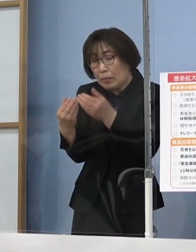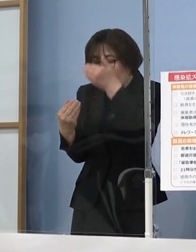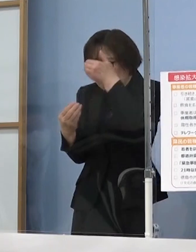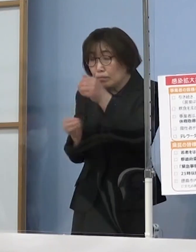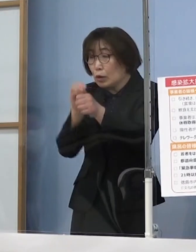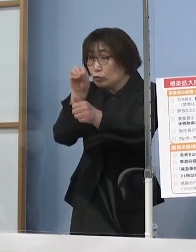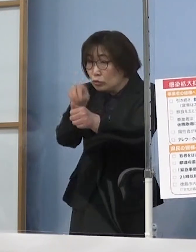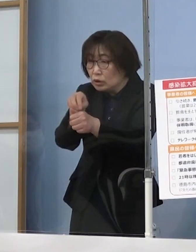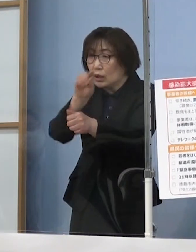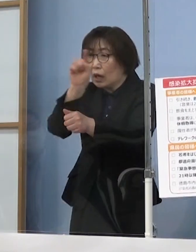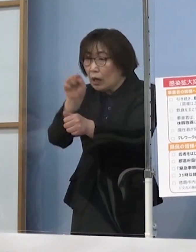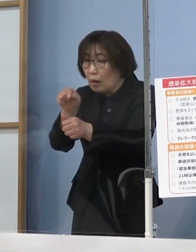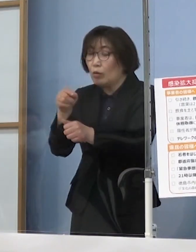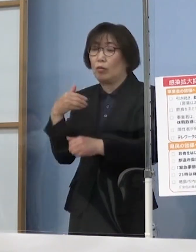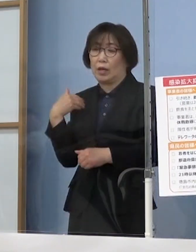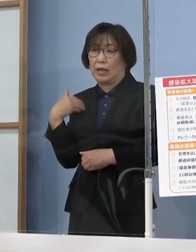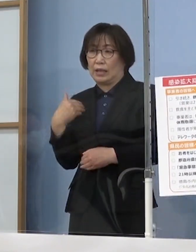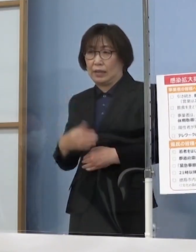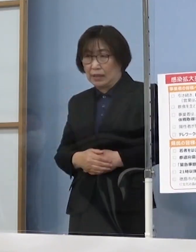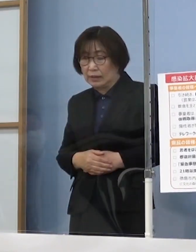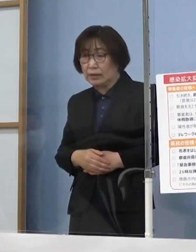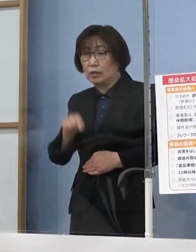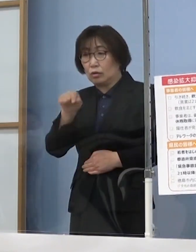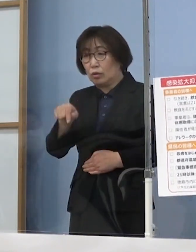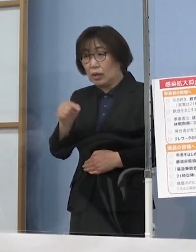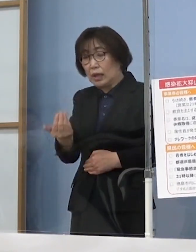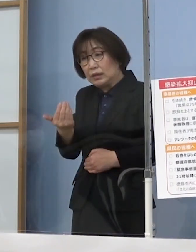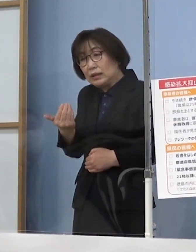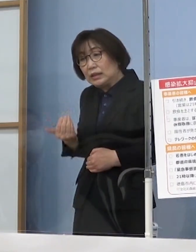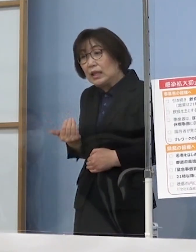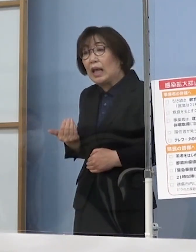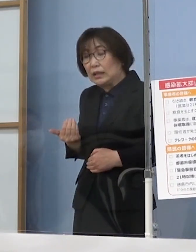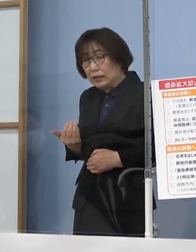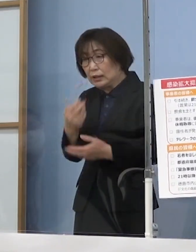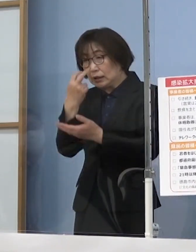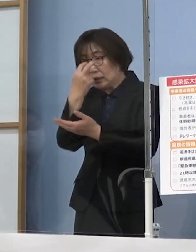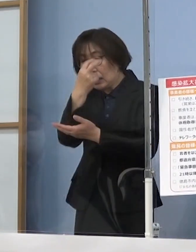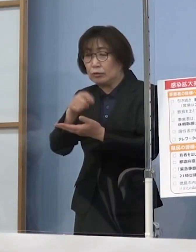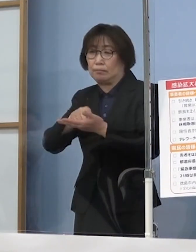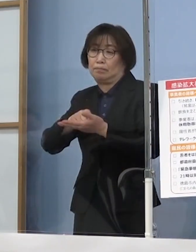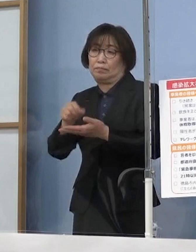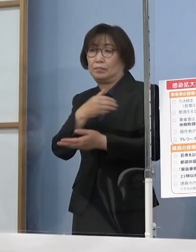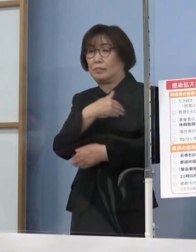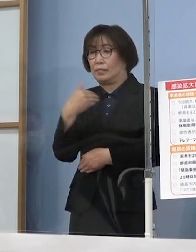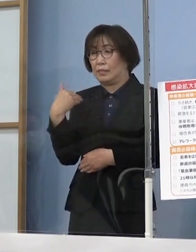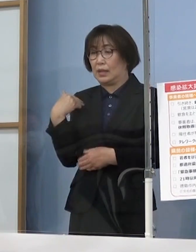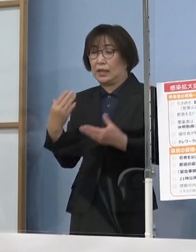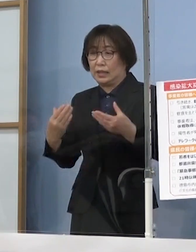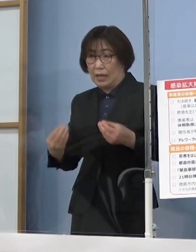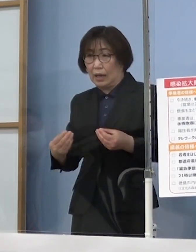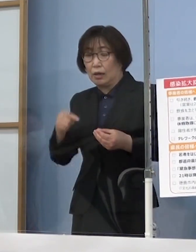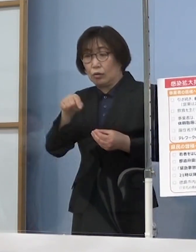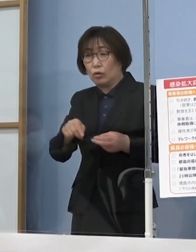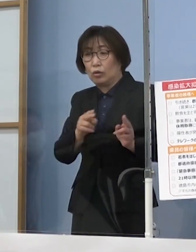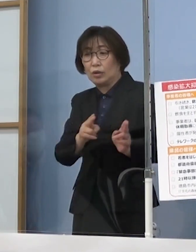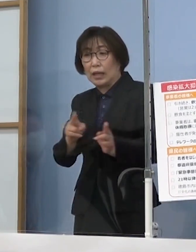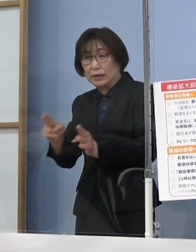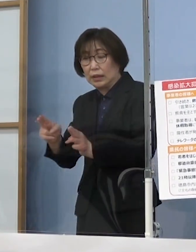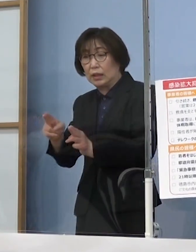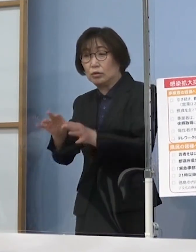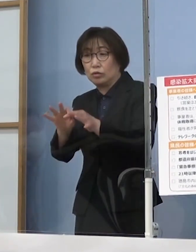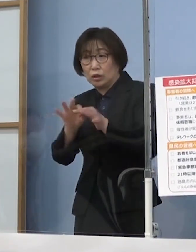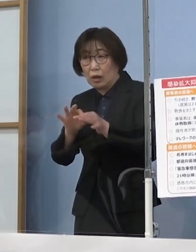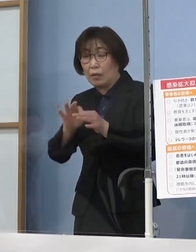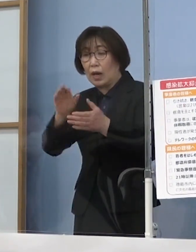わけでありまして、そうしたものが事前にチェックすることができた、この体制については飲食の